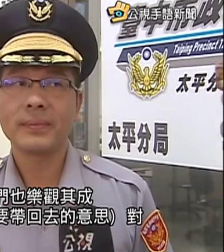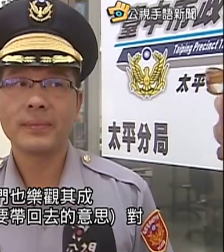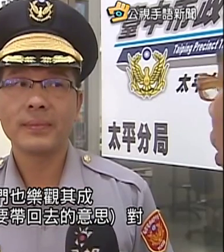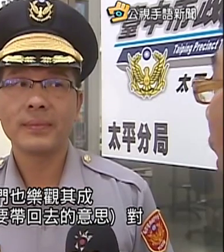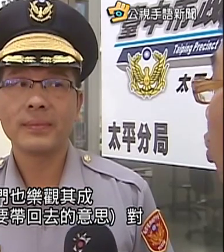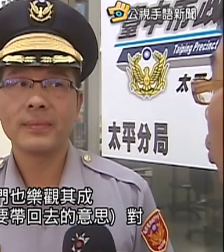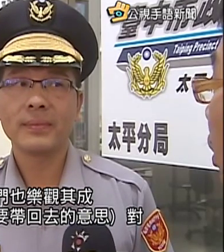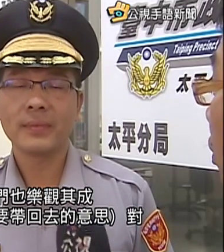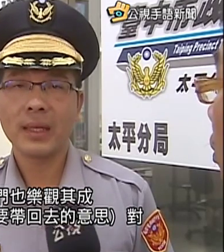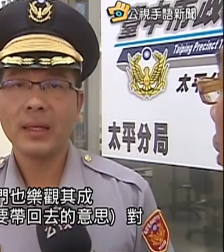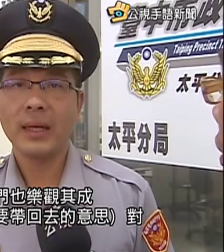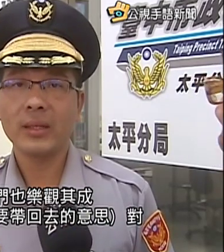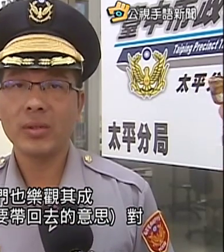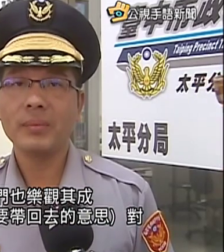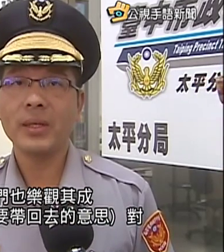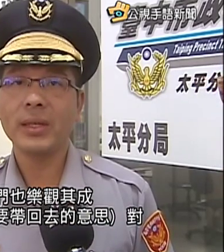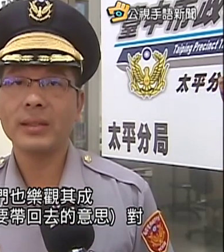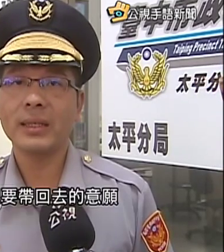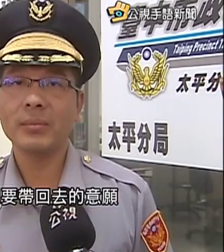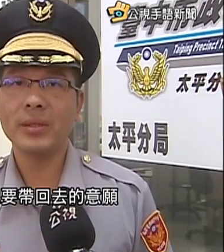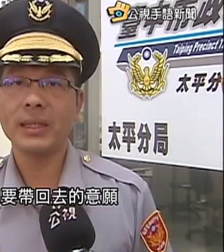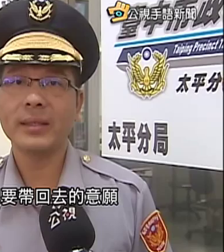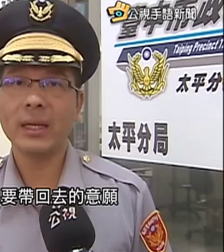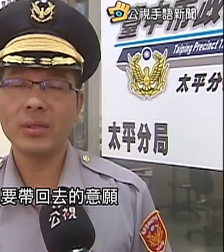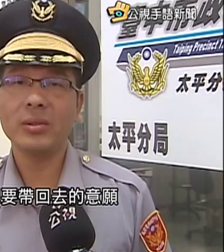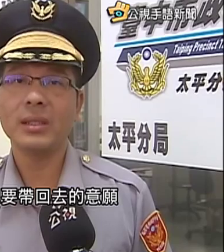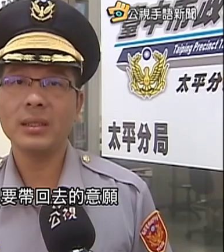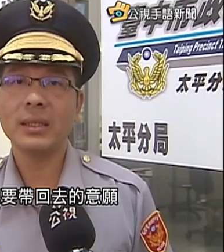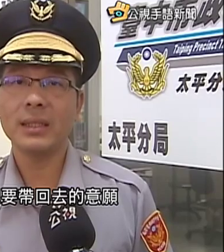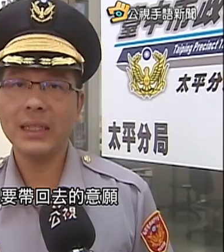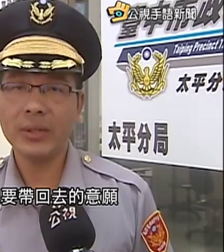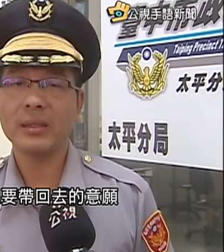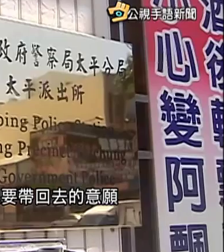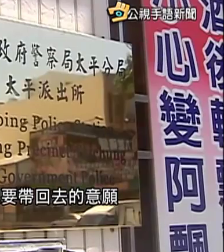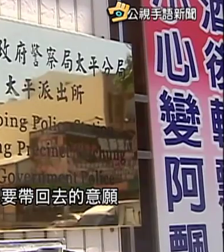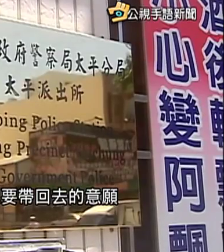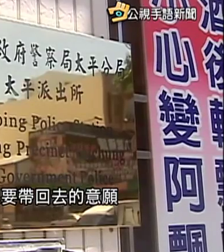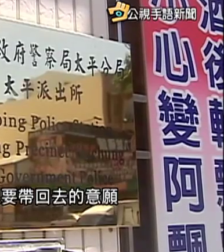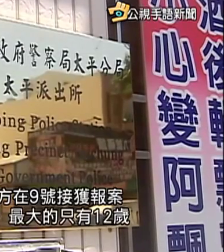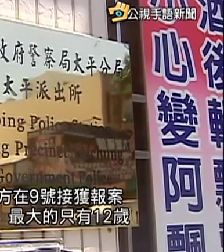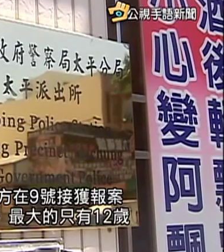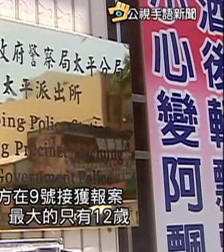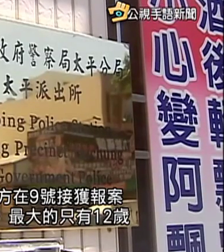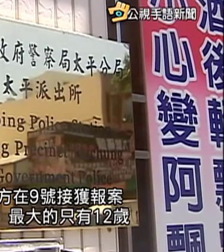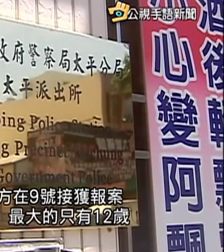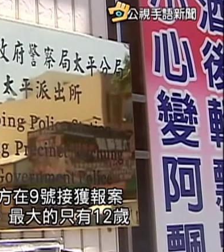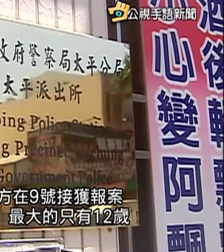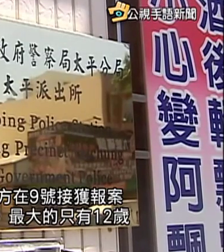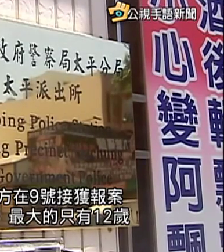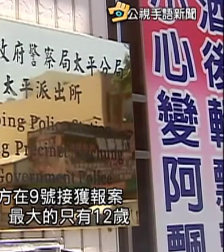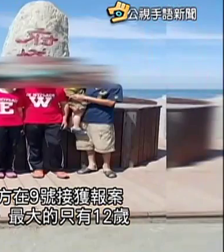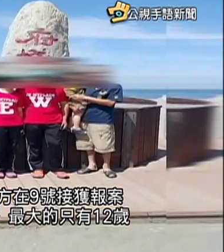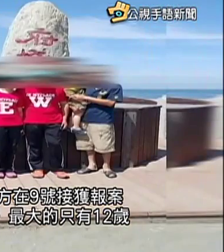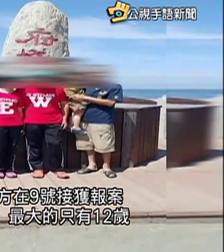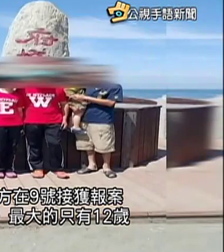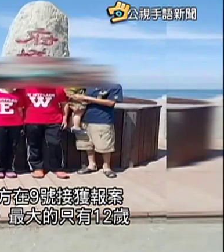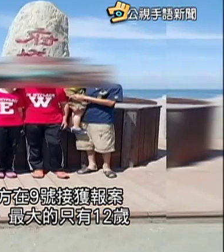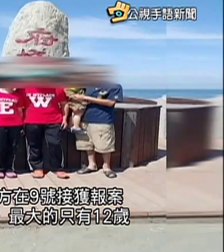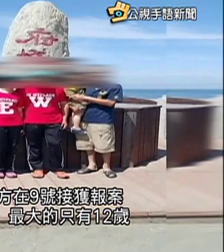有要带回去的意思。 对，没有想要带回去的那个意愿。 台中警方在9号接获报案，3个孩子最